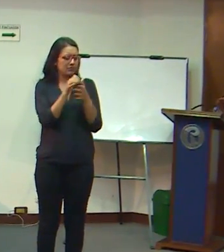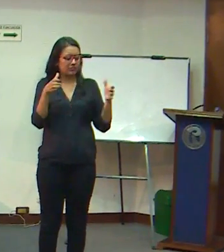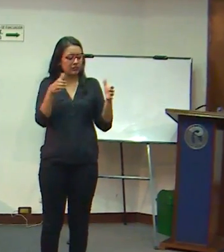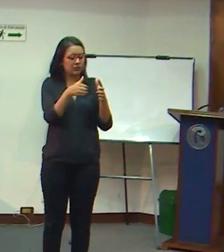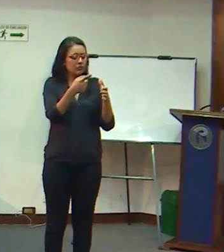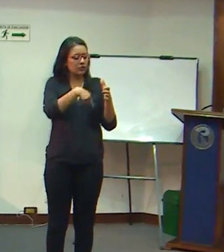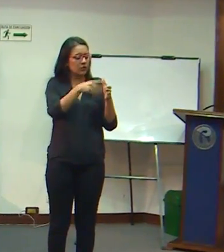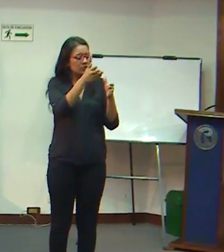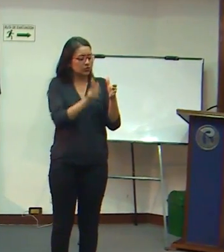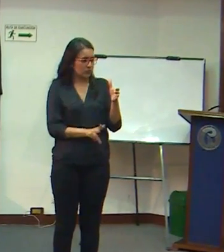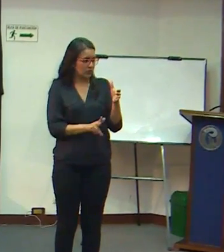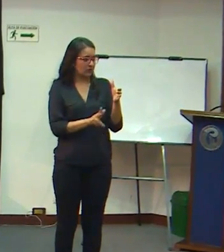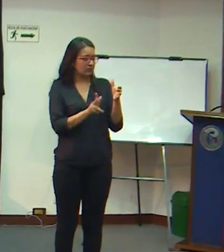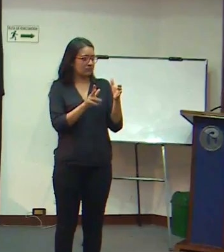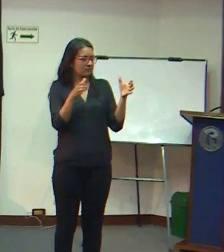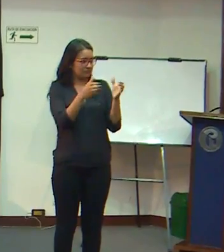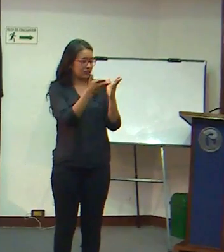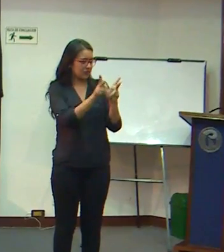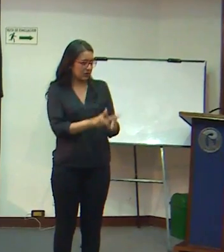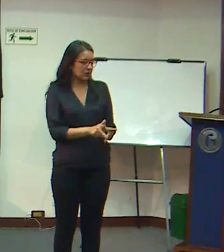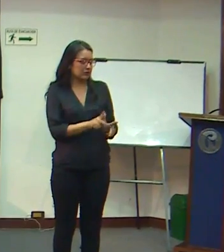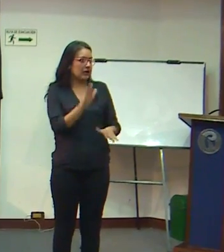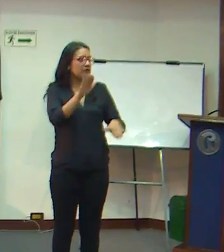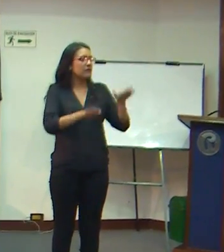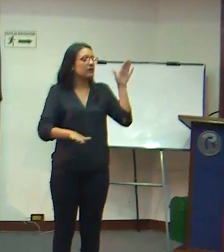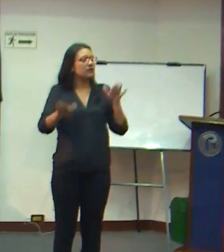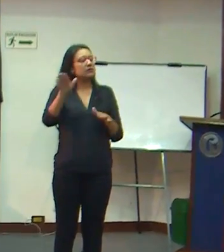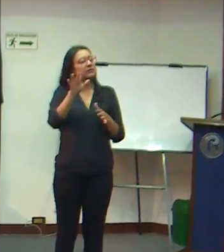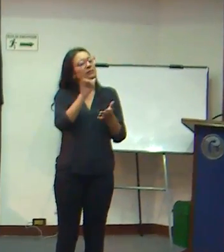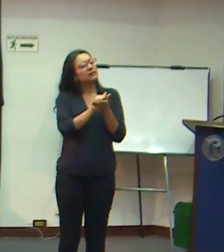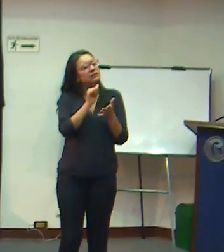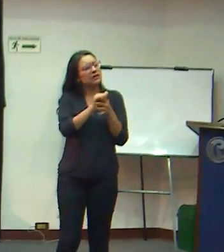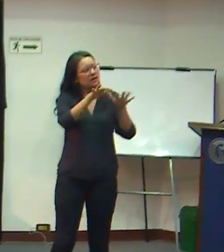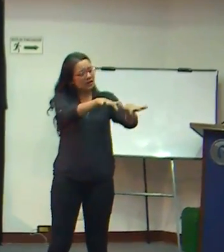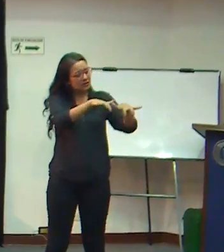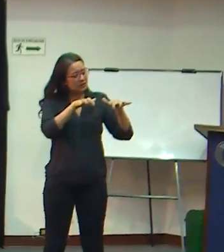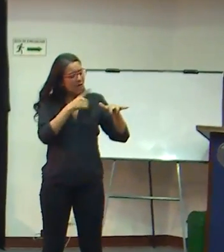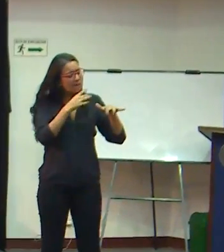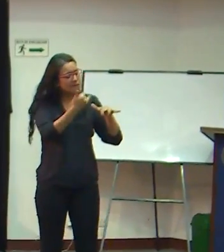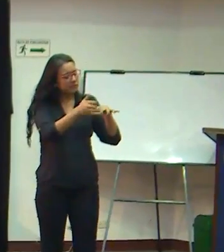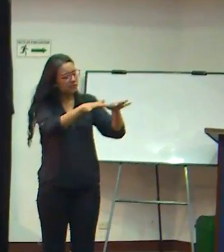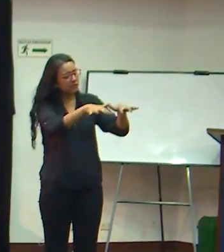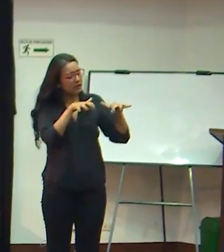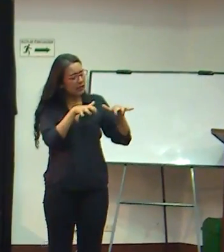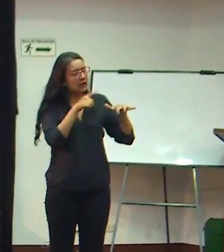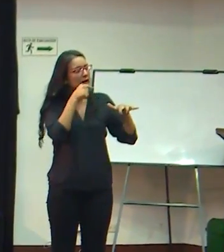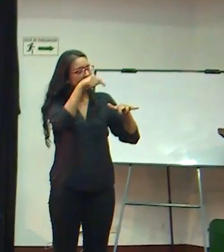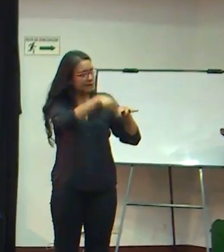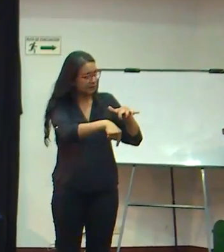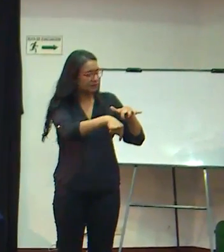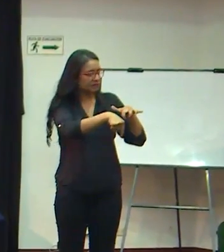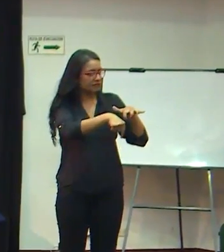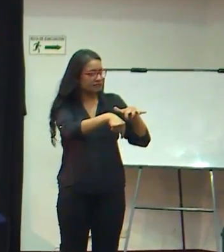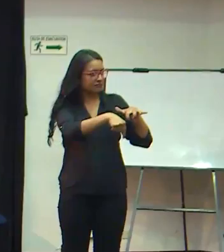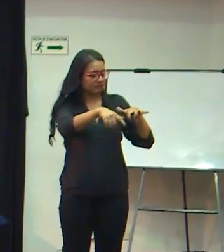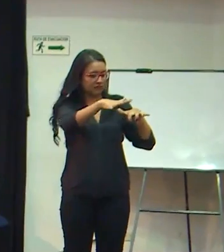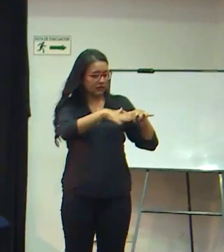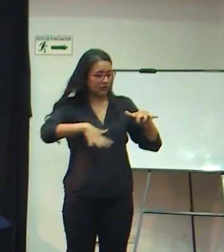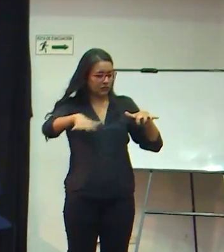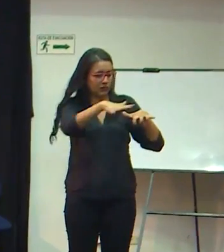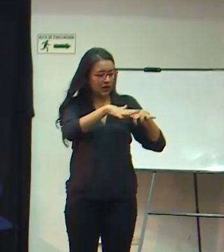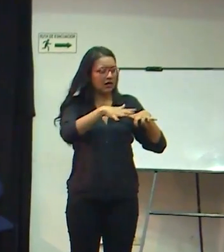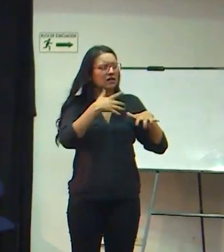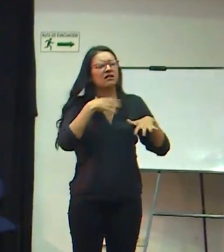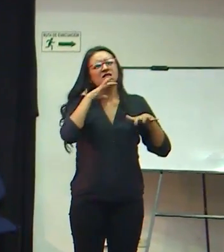estudiantil, y lo dicen ustedes y hasta a veces en las mismas asambleas que están allí en las plazas, que a